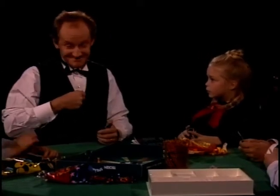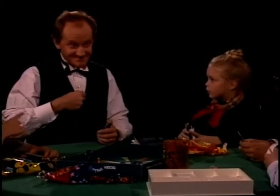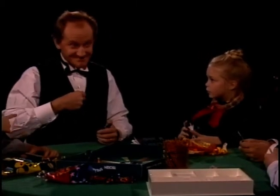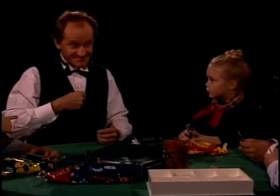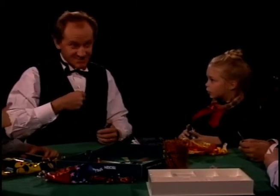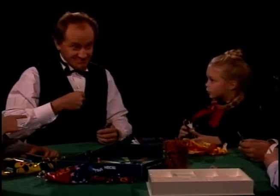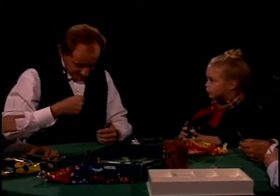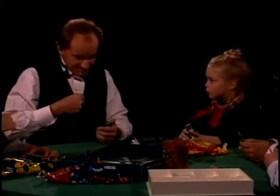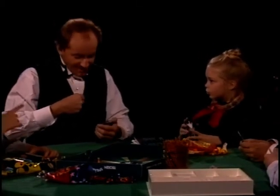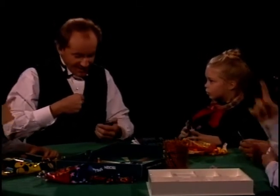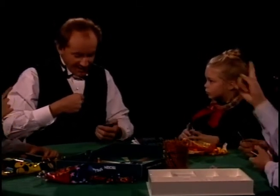Du? Jag.